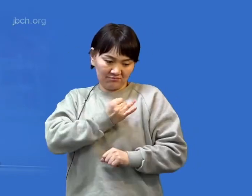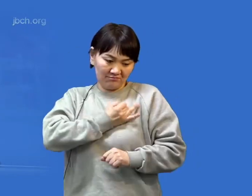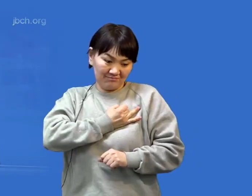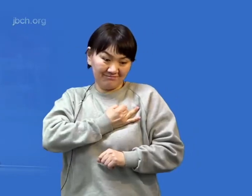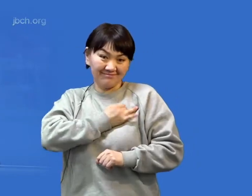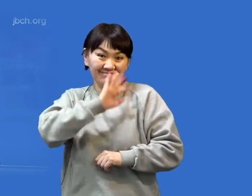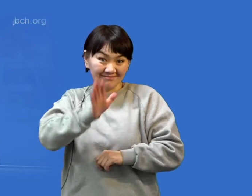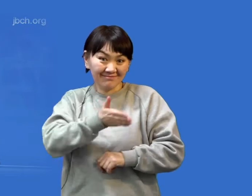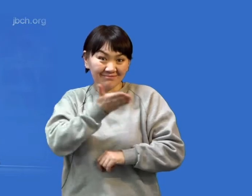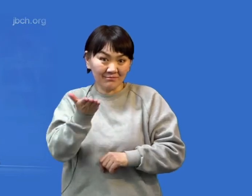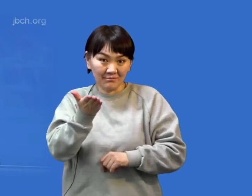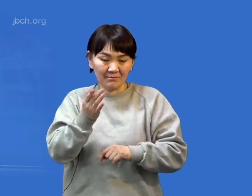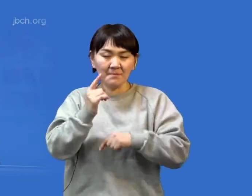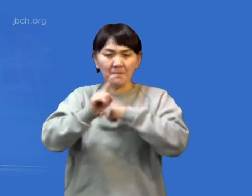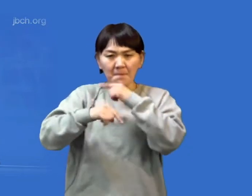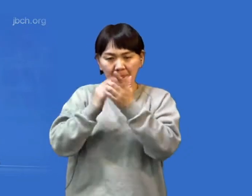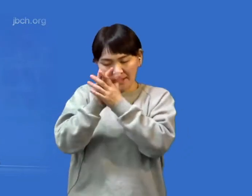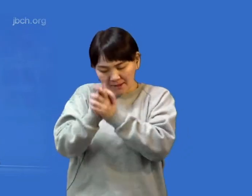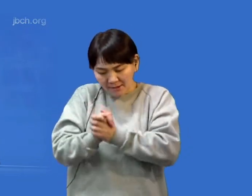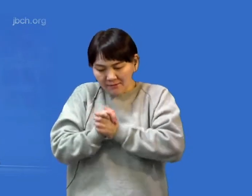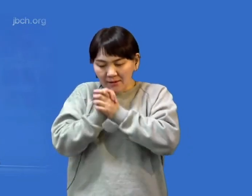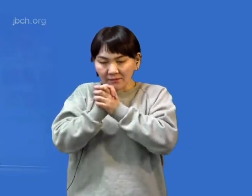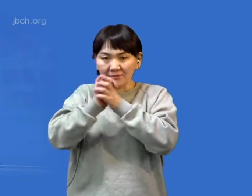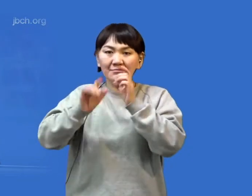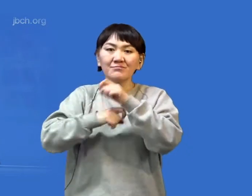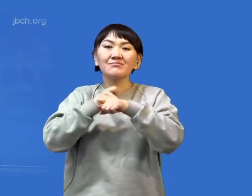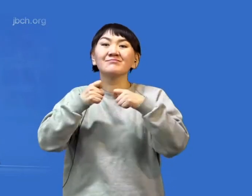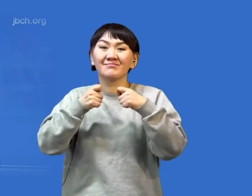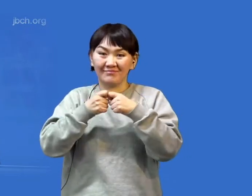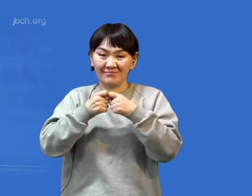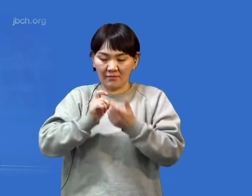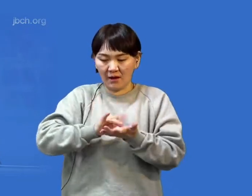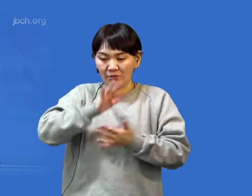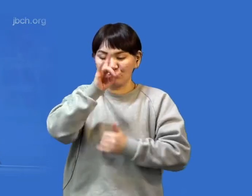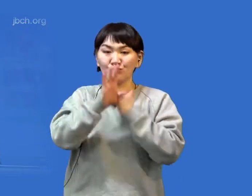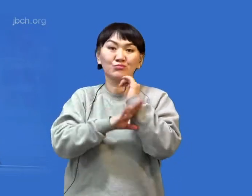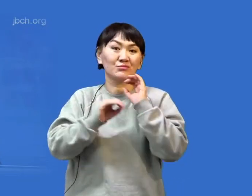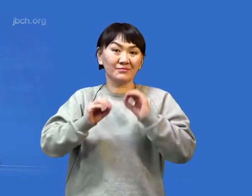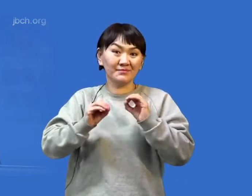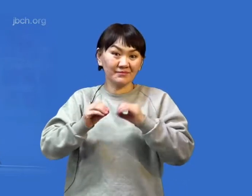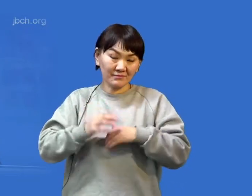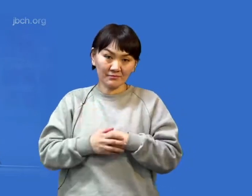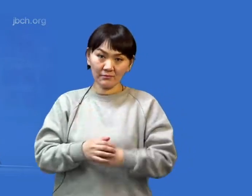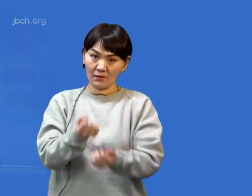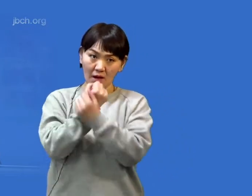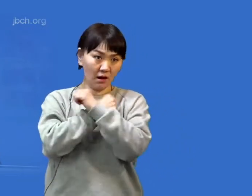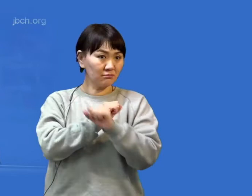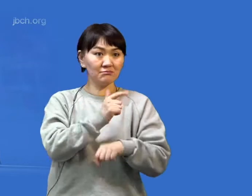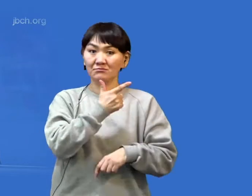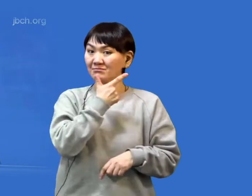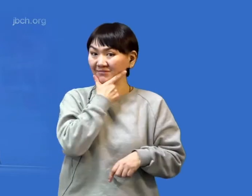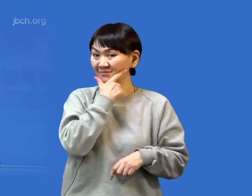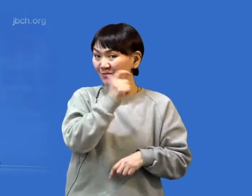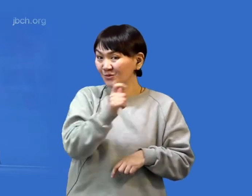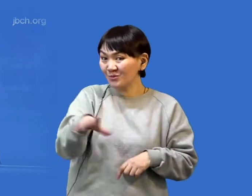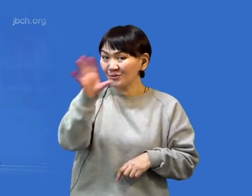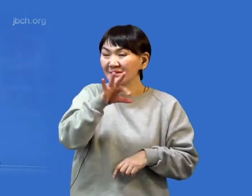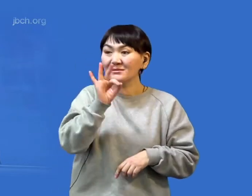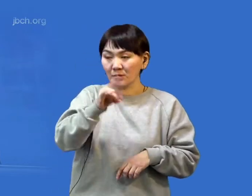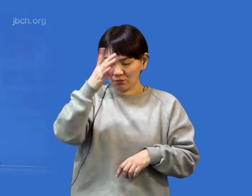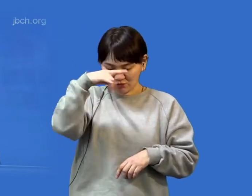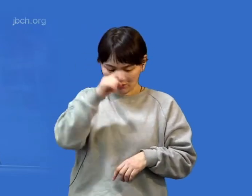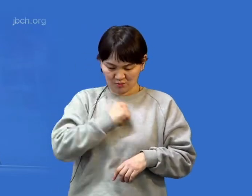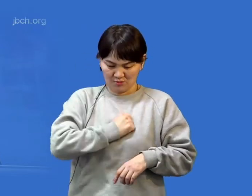бол найдвар нь биелэх алдарт өдөр байх болно. Харин аврагдж чадаагүй хүмүүст бол бурхны уур